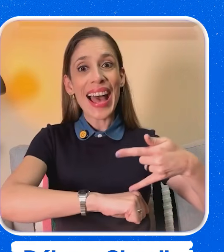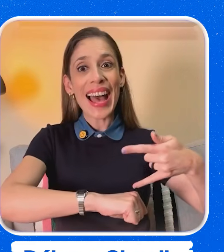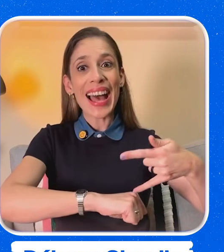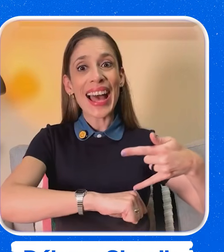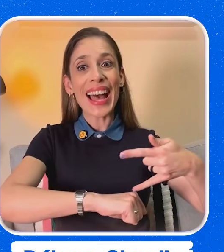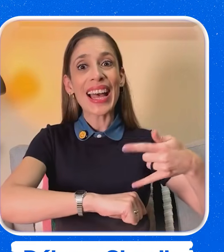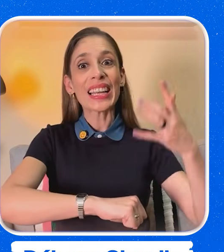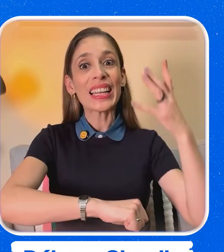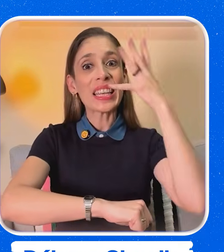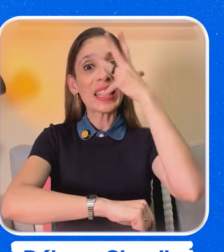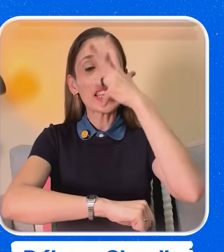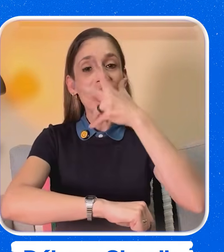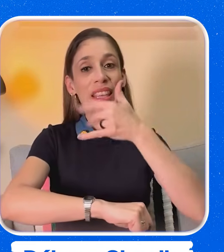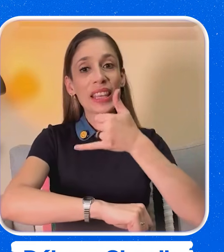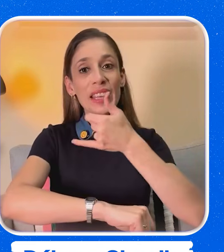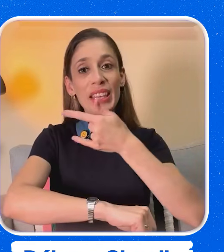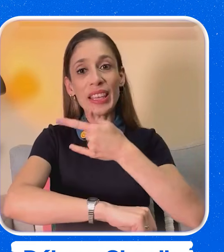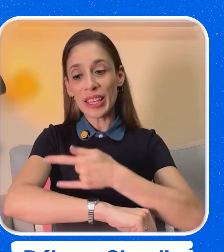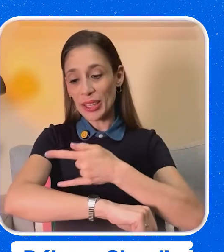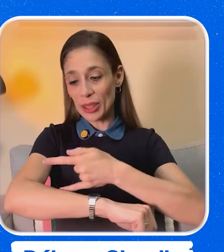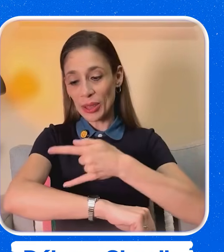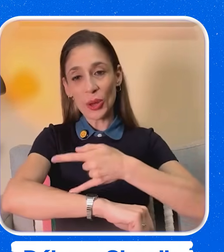Ah, É lindo, né? Eu amei.